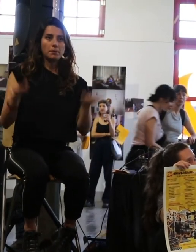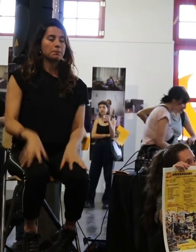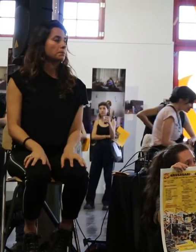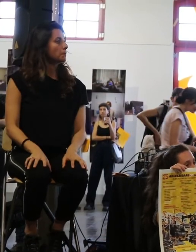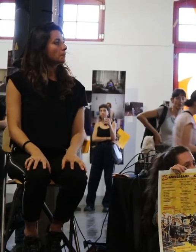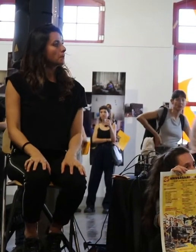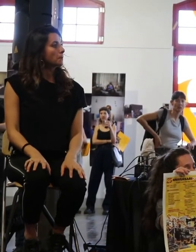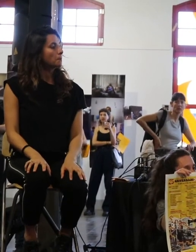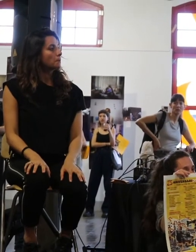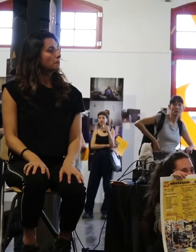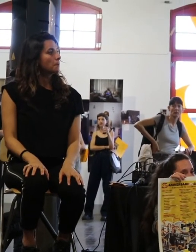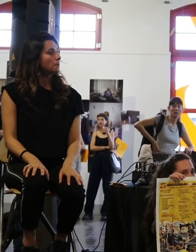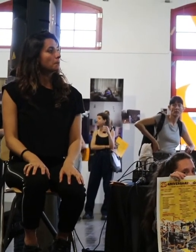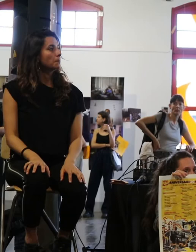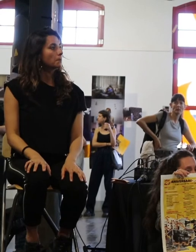donde